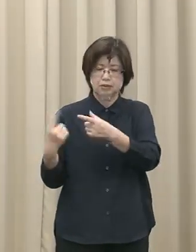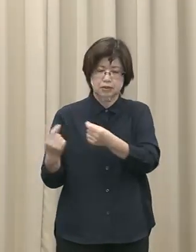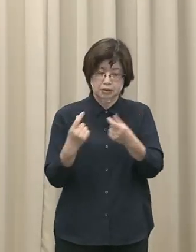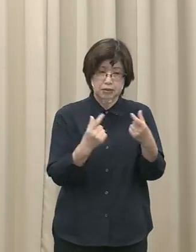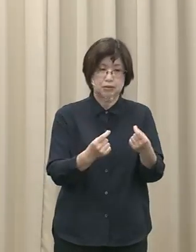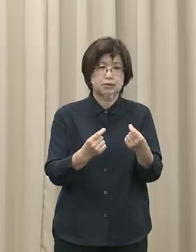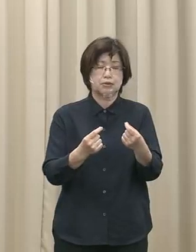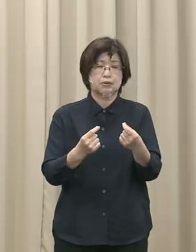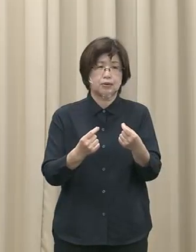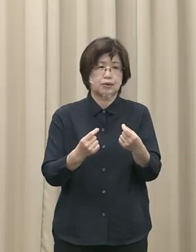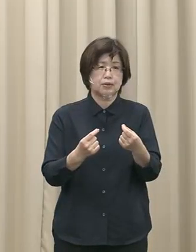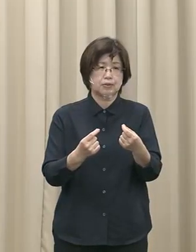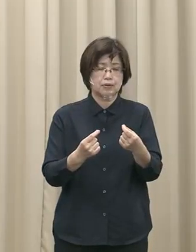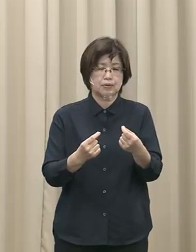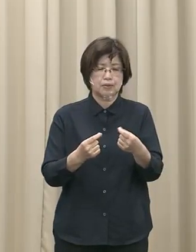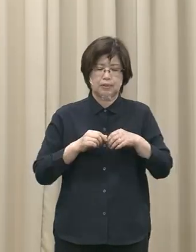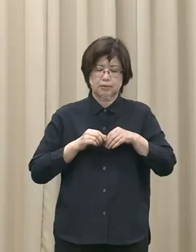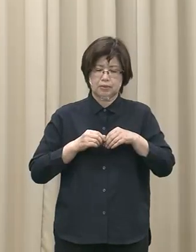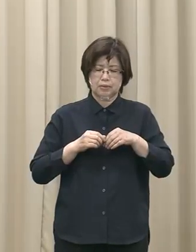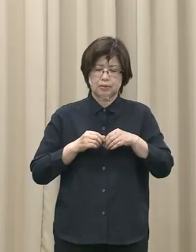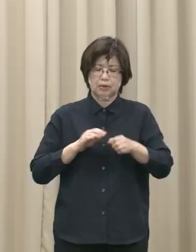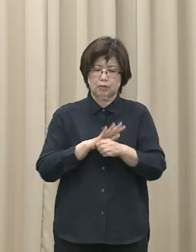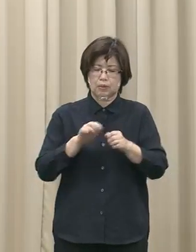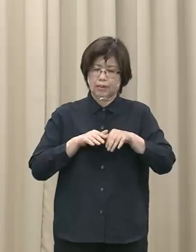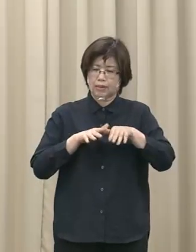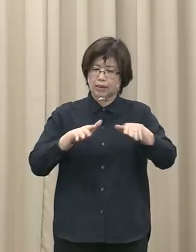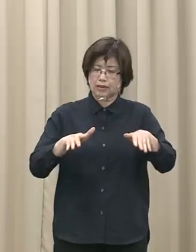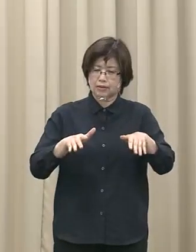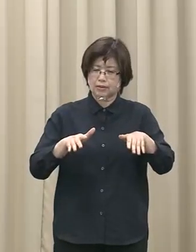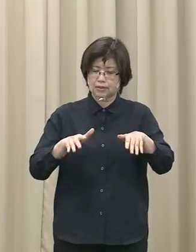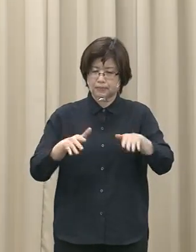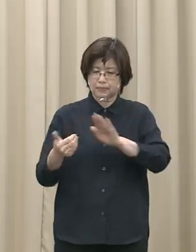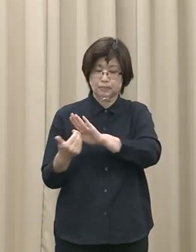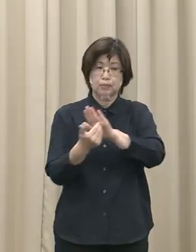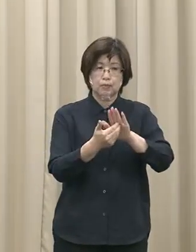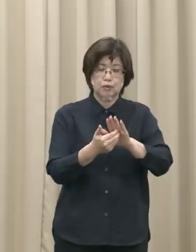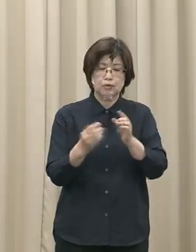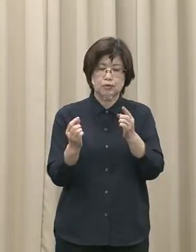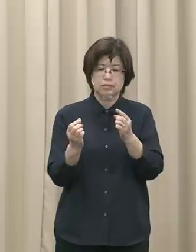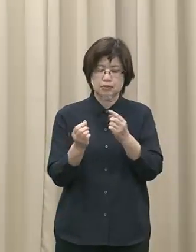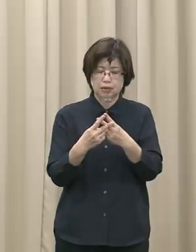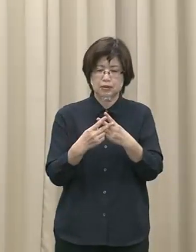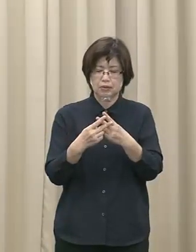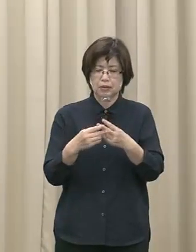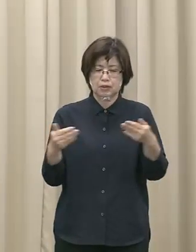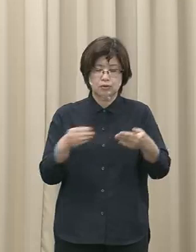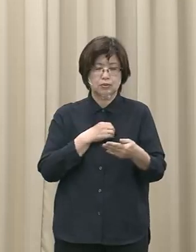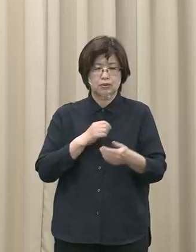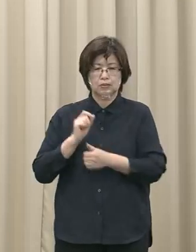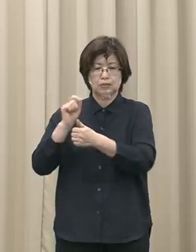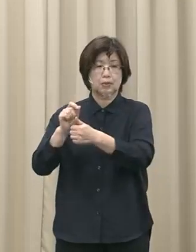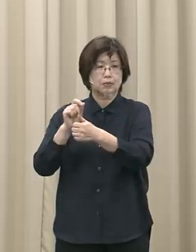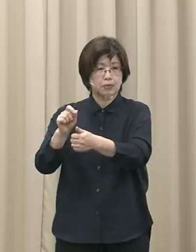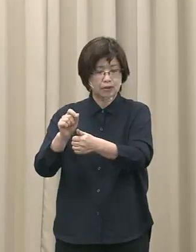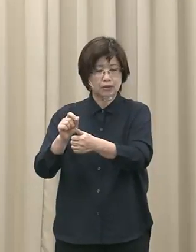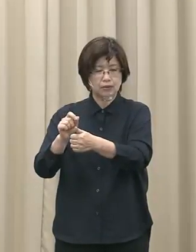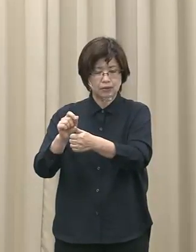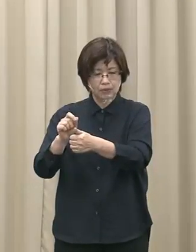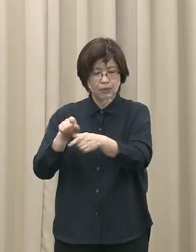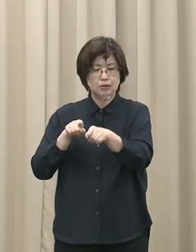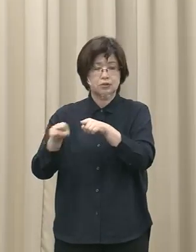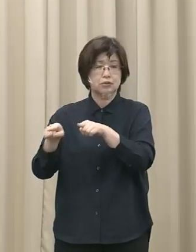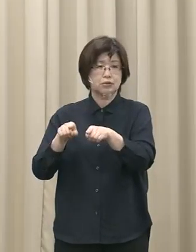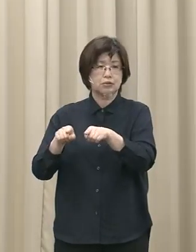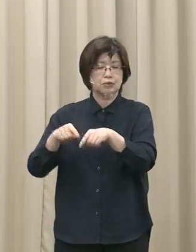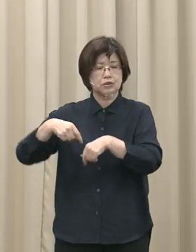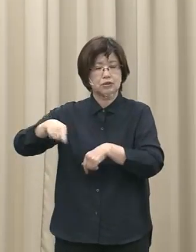なその感染管理それから職員の配置をしていきたい、するように指導したい